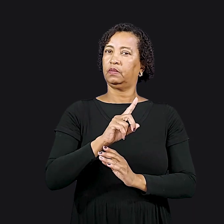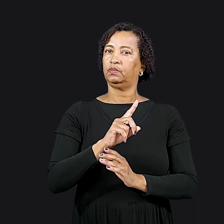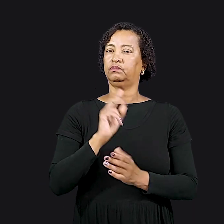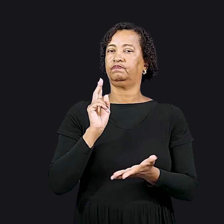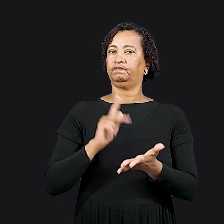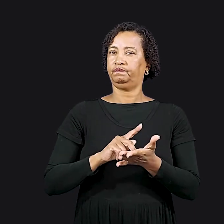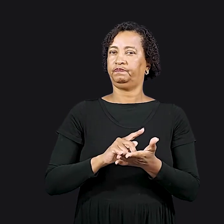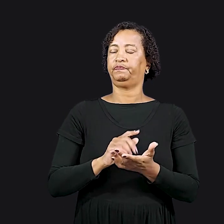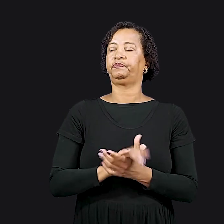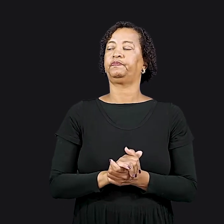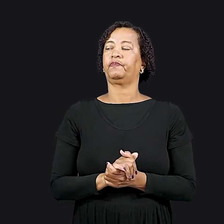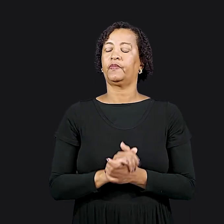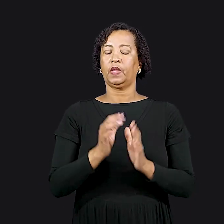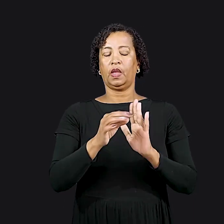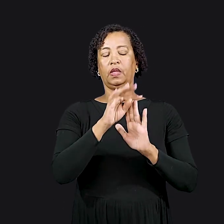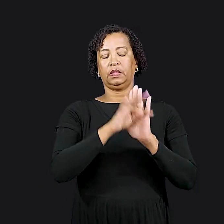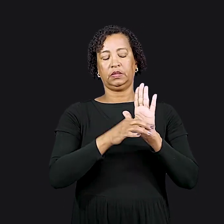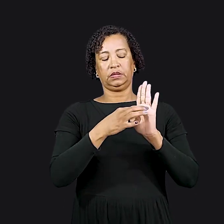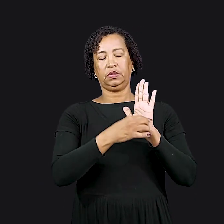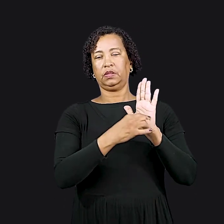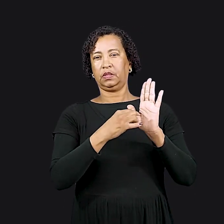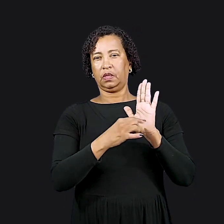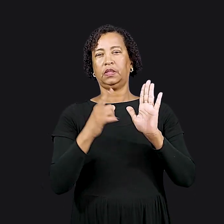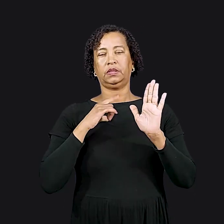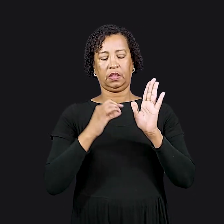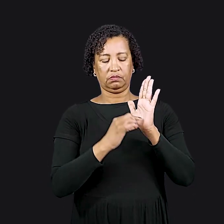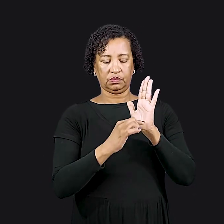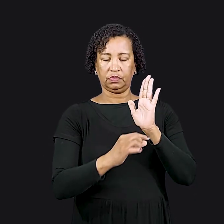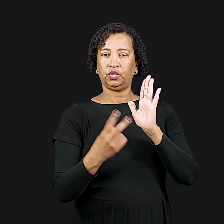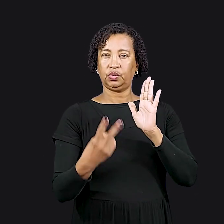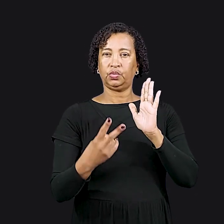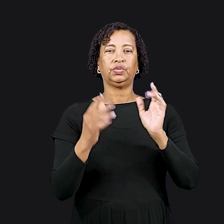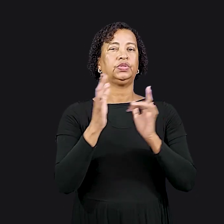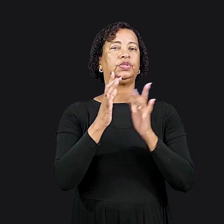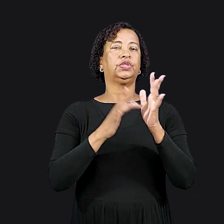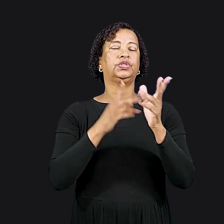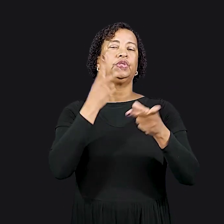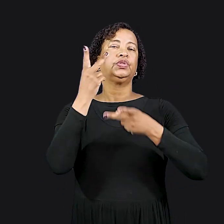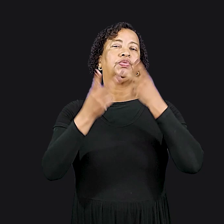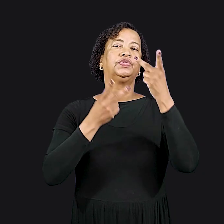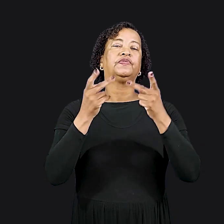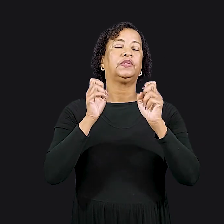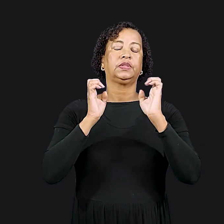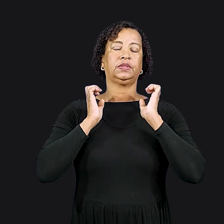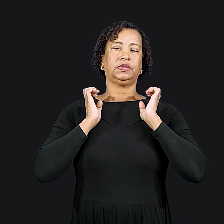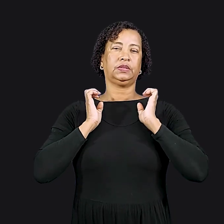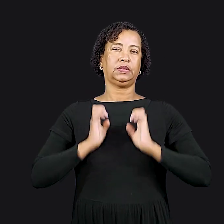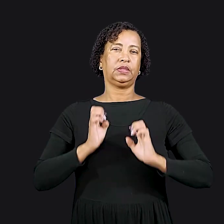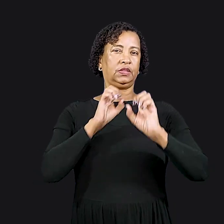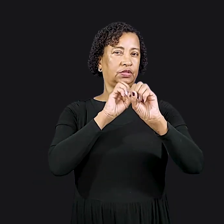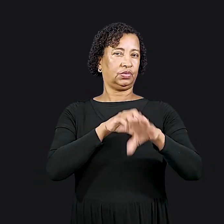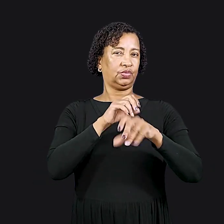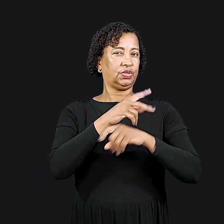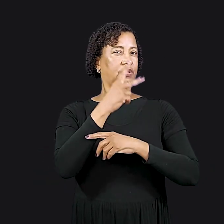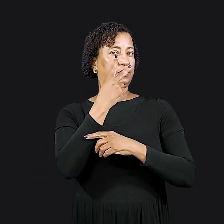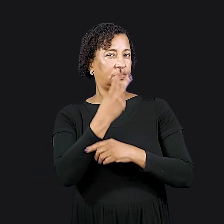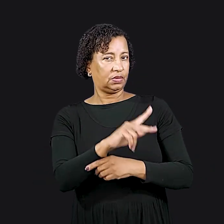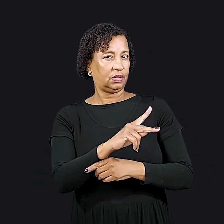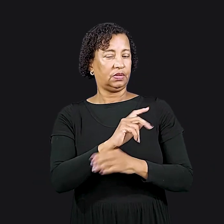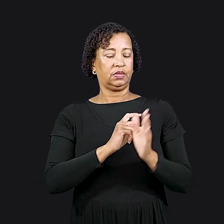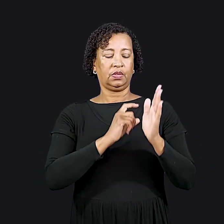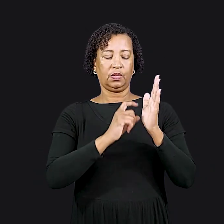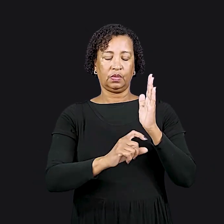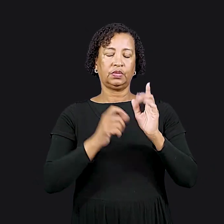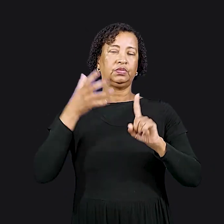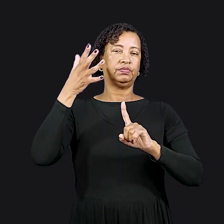não. Esse parágrafo é seguido de mais dois, nos quais Jesus transmite a ética do seu ensino, e é o